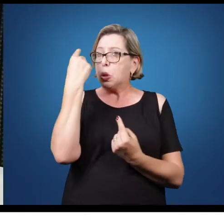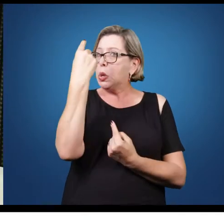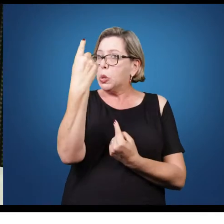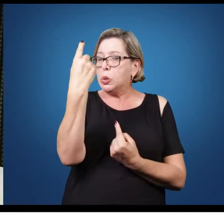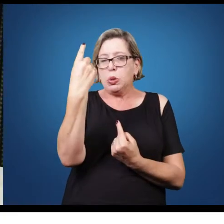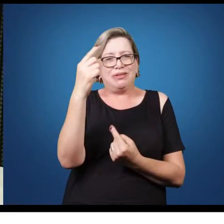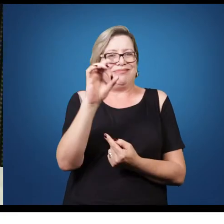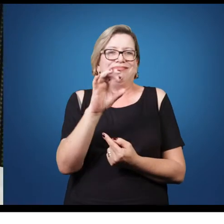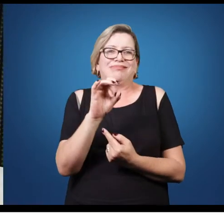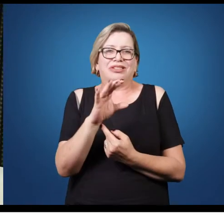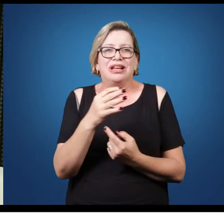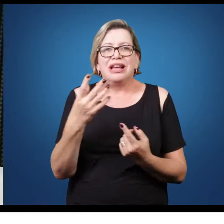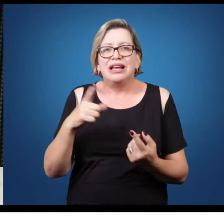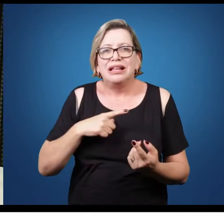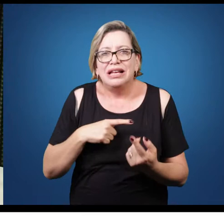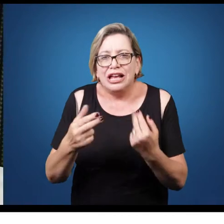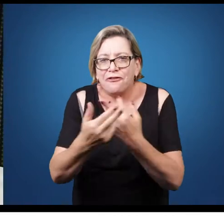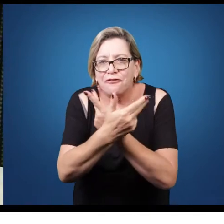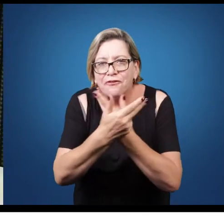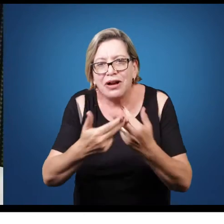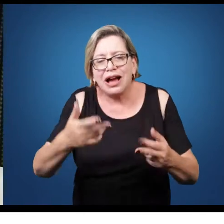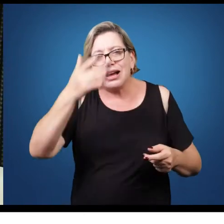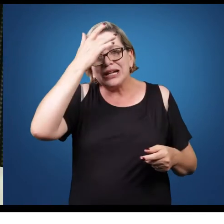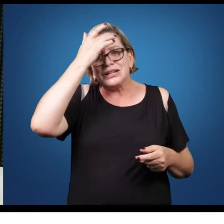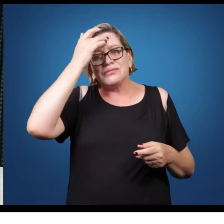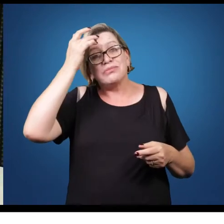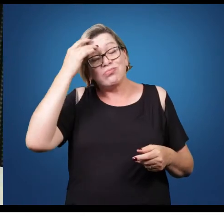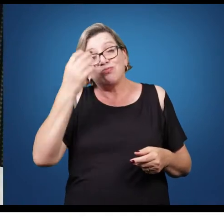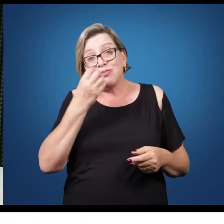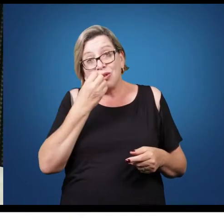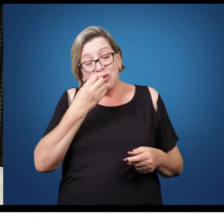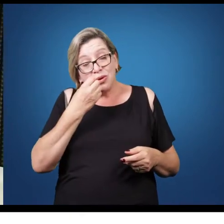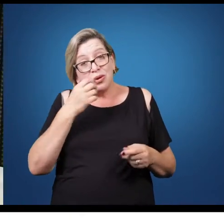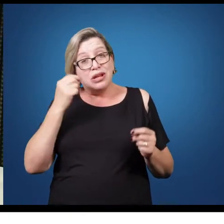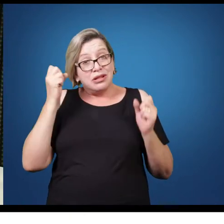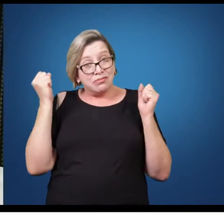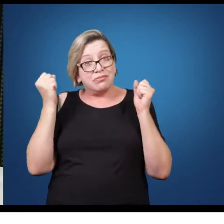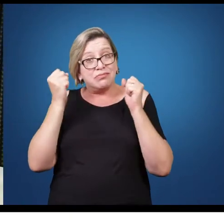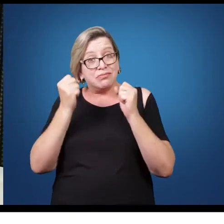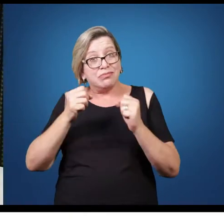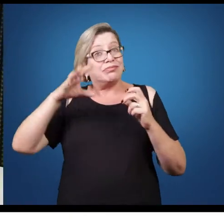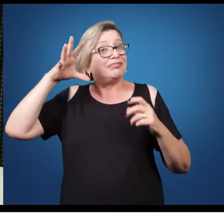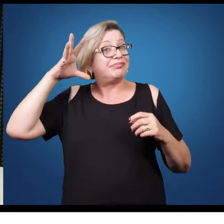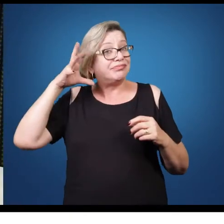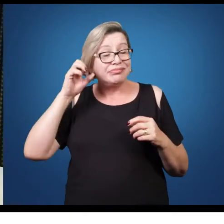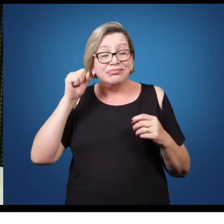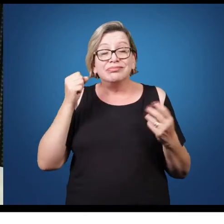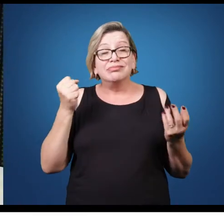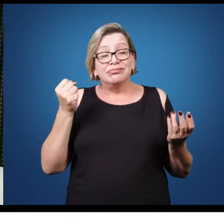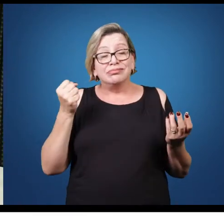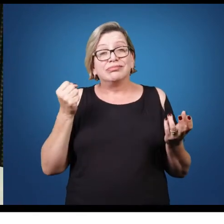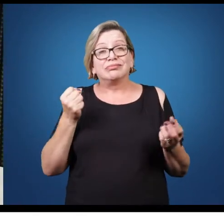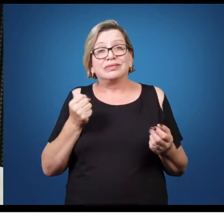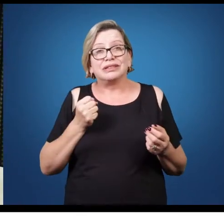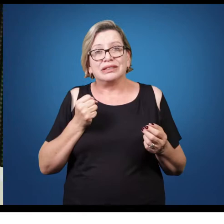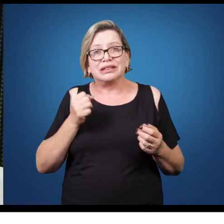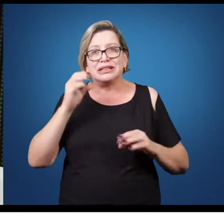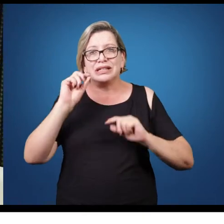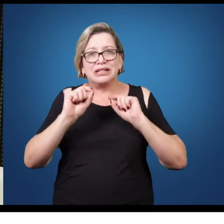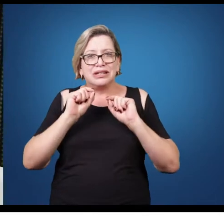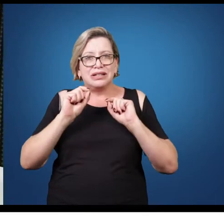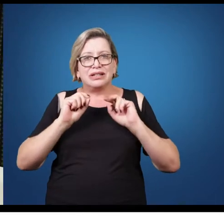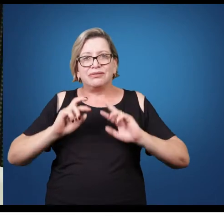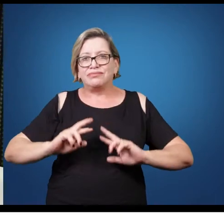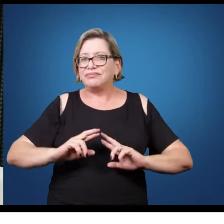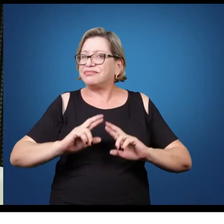você produzir seu som você lançar seu som de vocês escutado no mundo inteiro nunca por metade do mundo como era